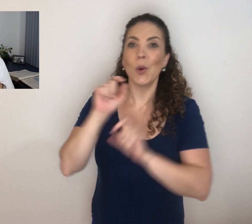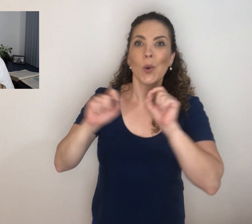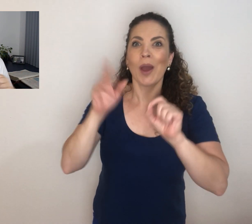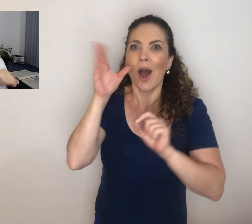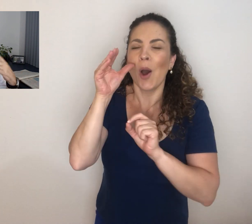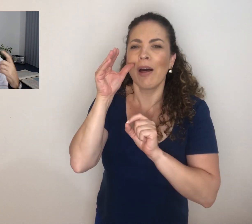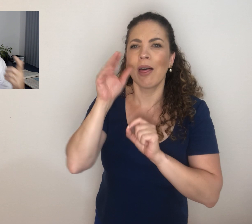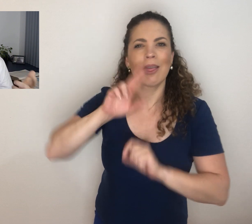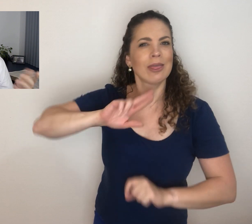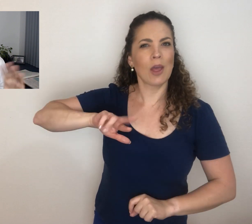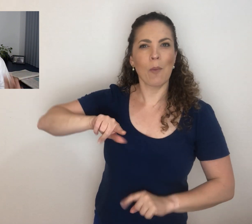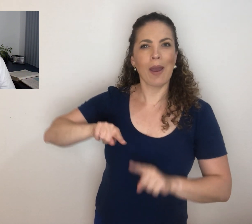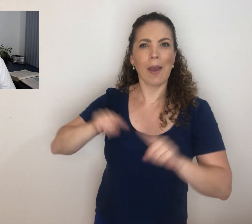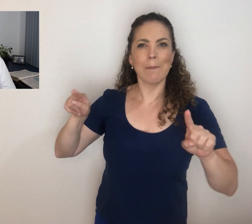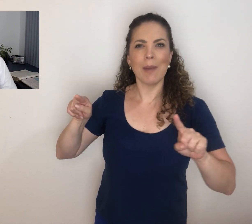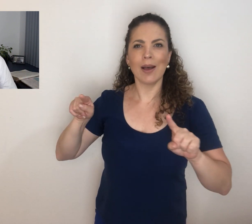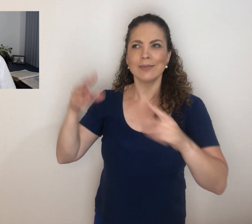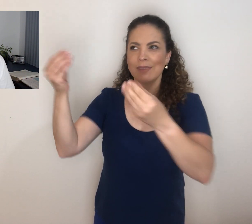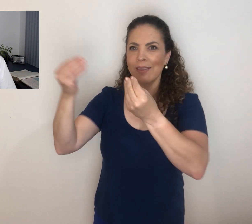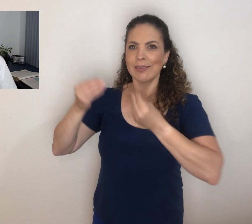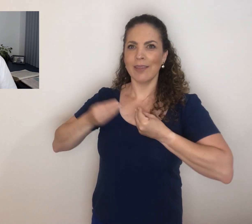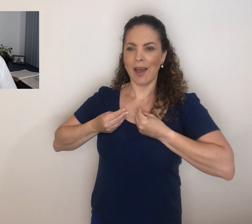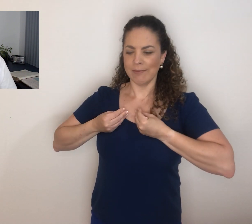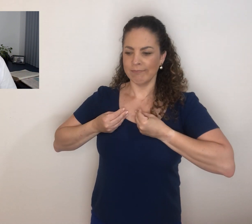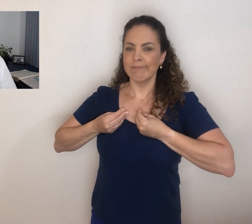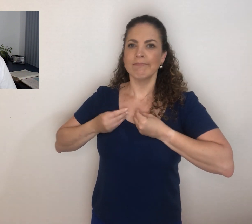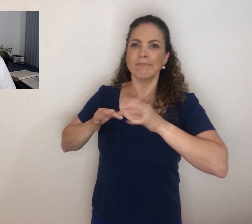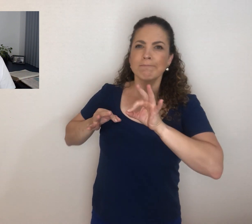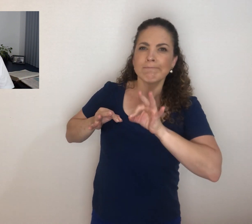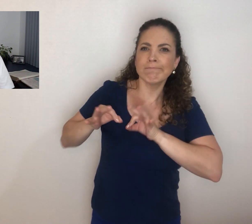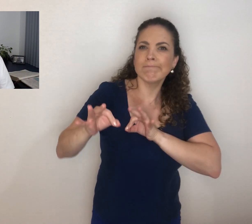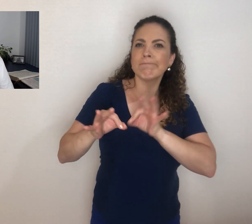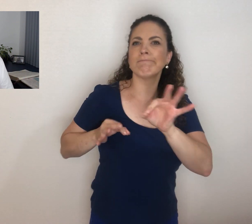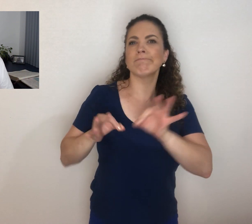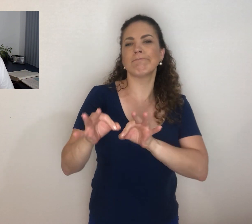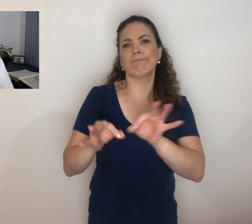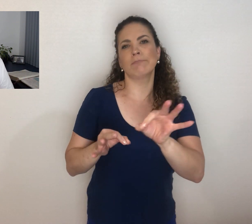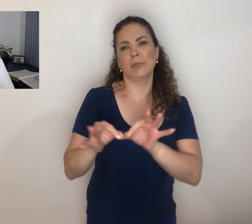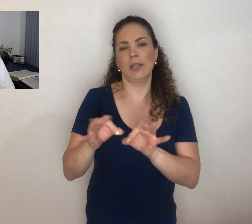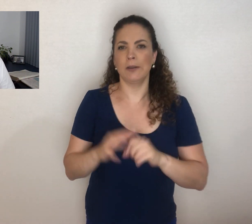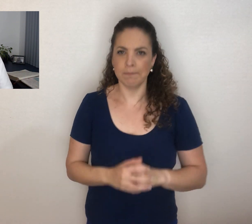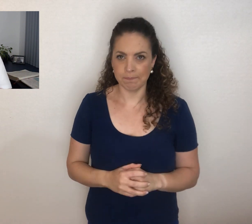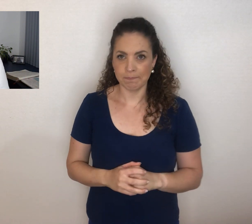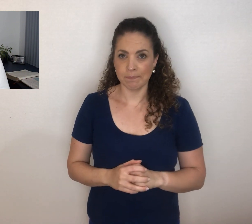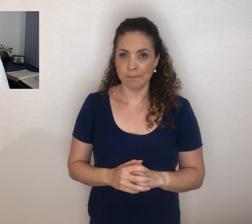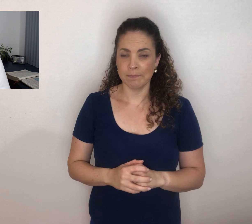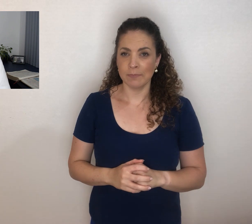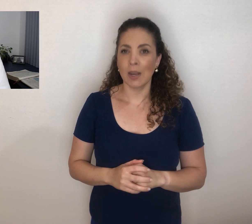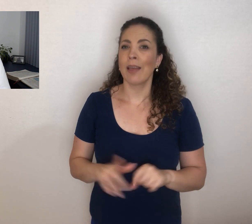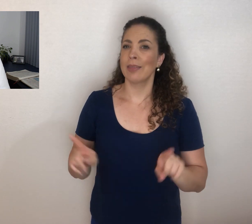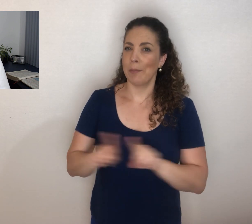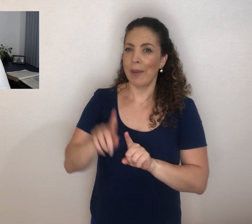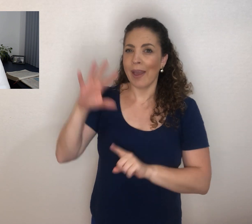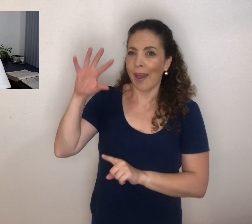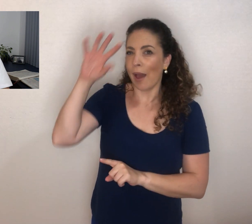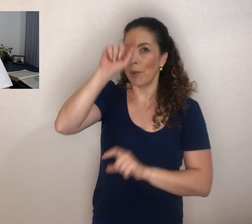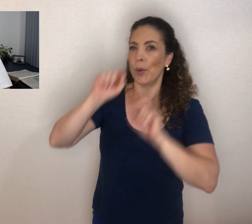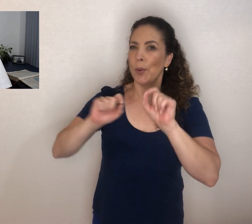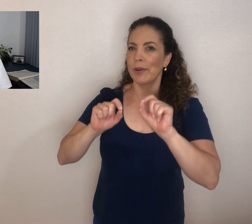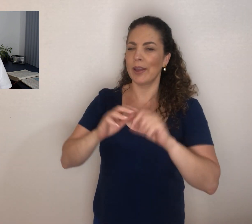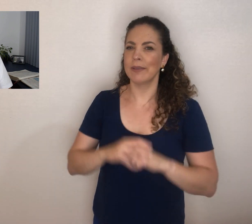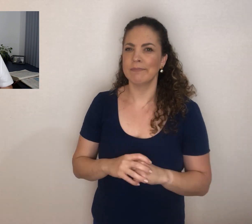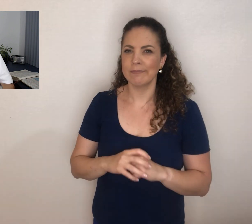o fim. Ainda na primeira lição, nós vimos que a maneira mais segura para não nos